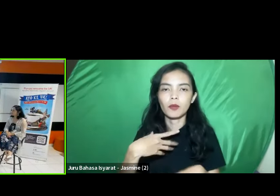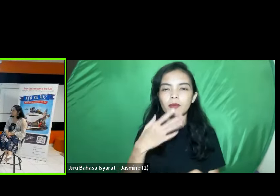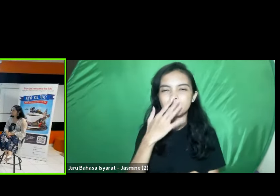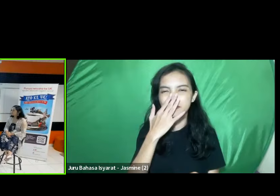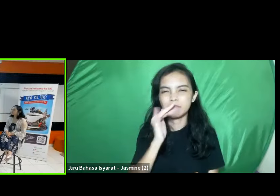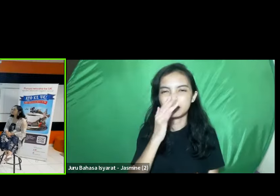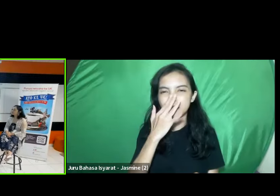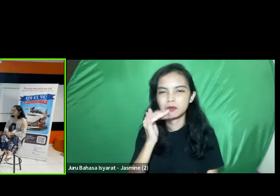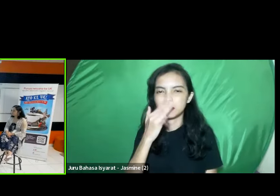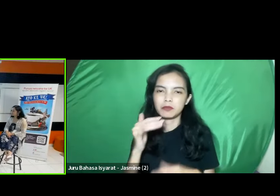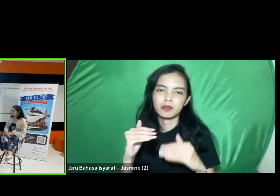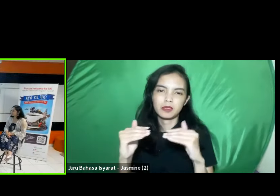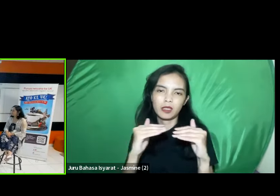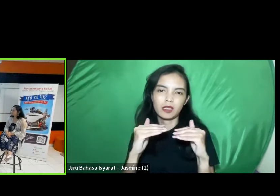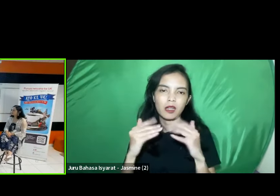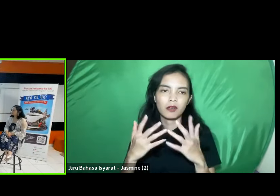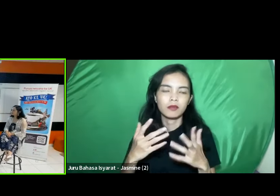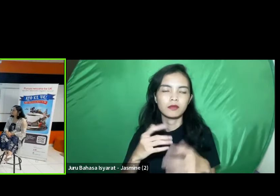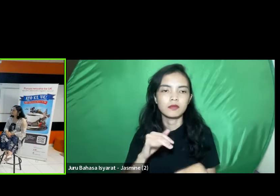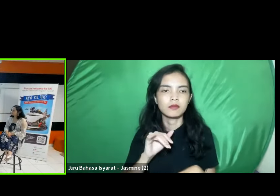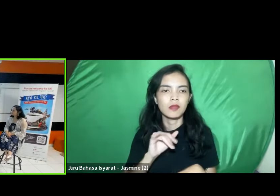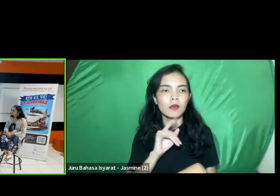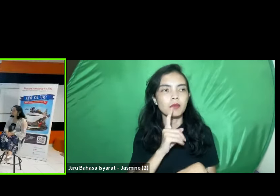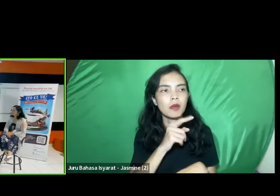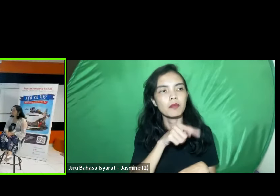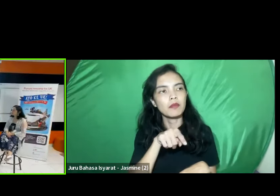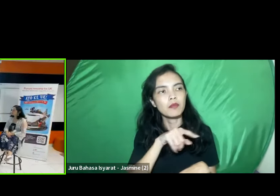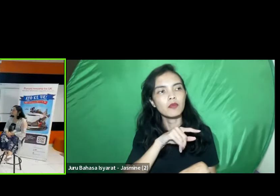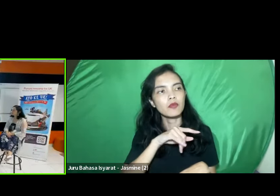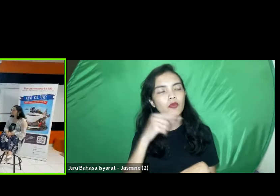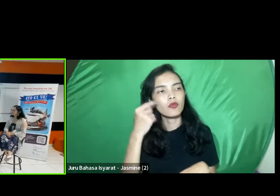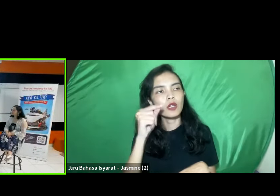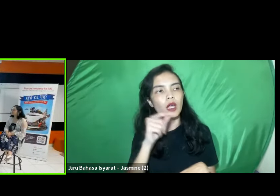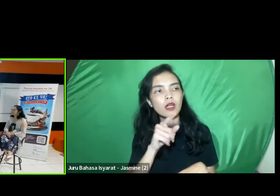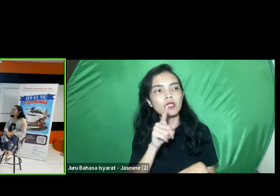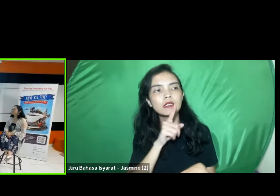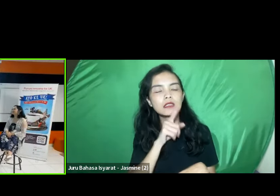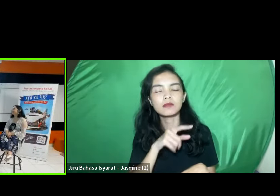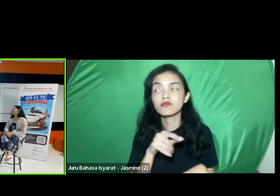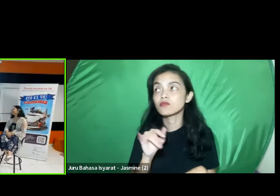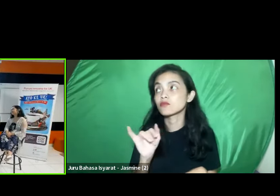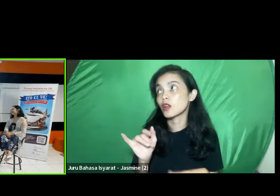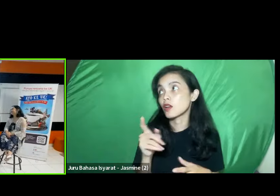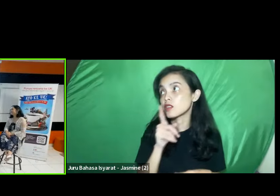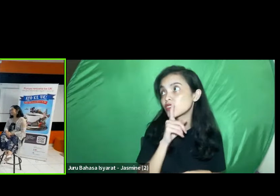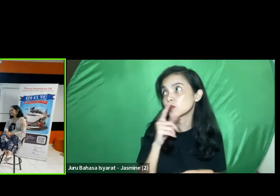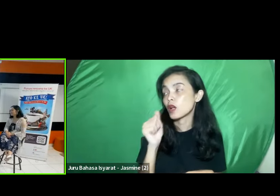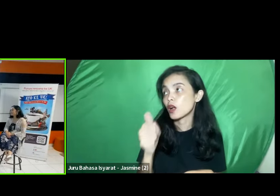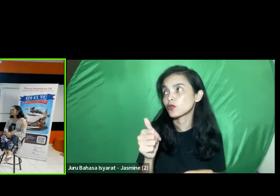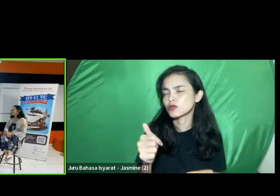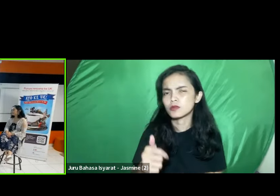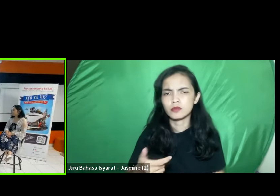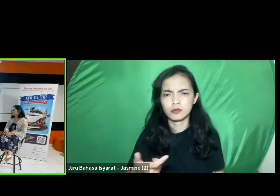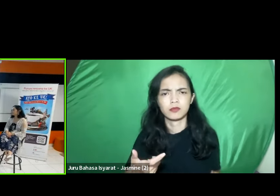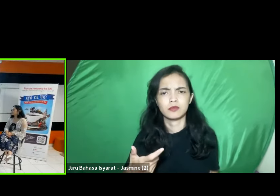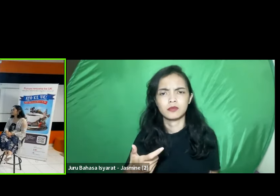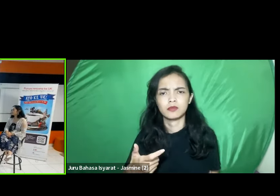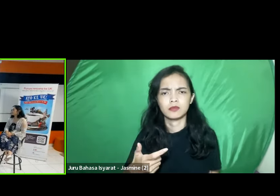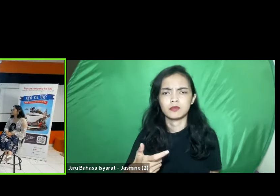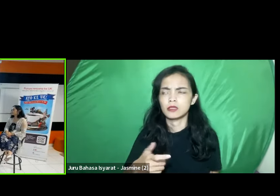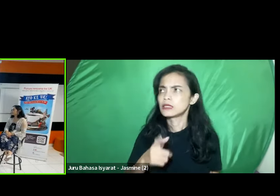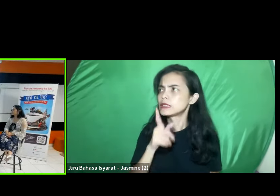yang lumay standar kayak Why you have to study in the UK because UK is good Ya semua orang akan ngomong hal yang sama